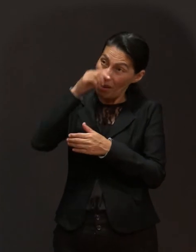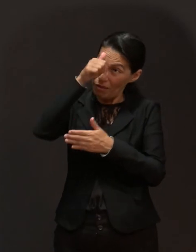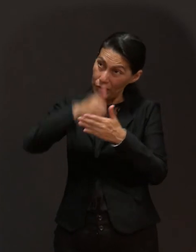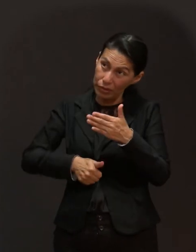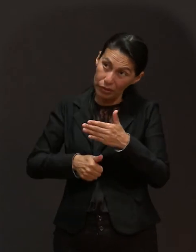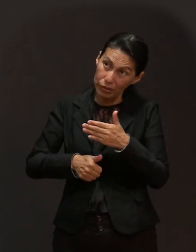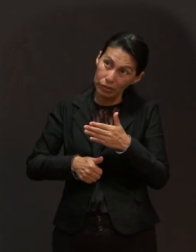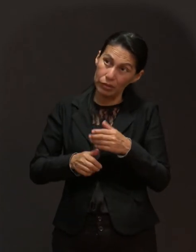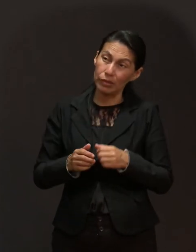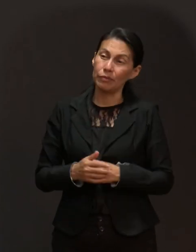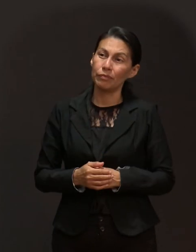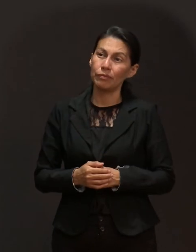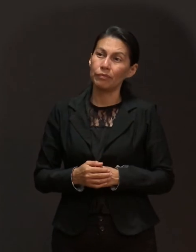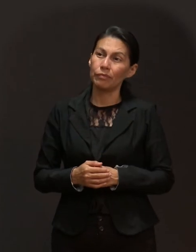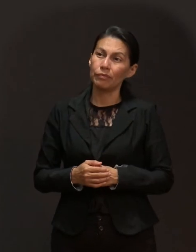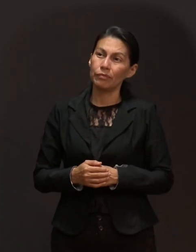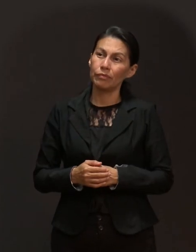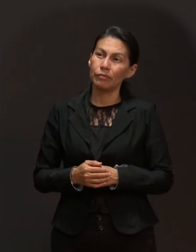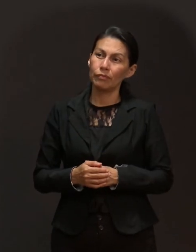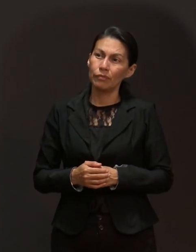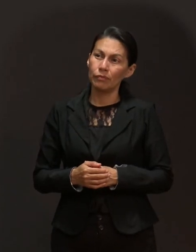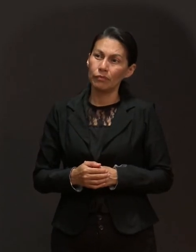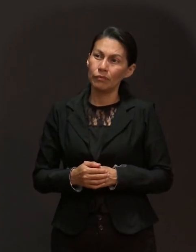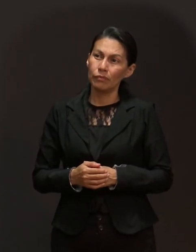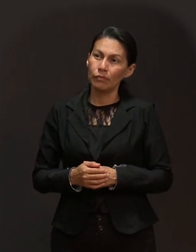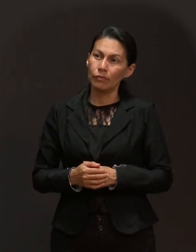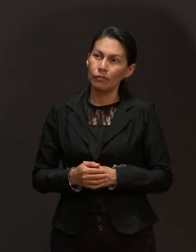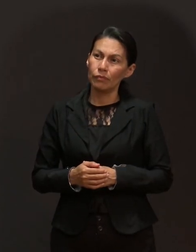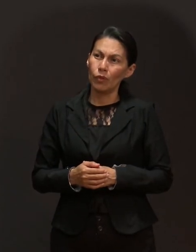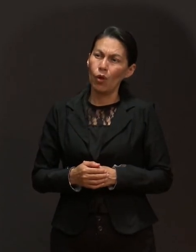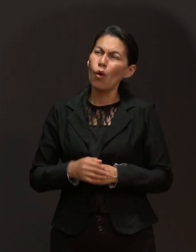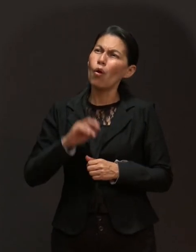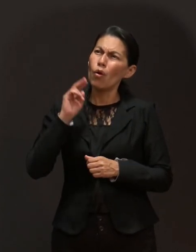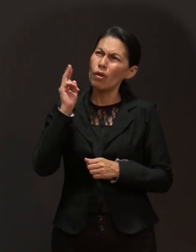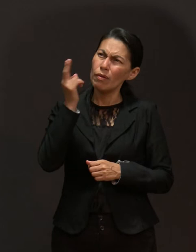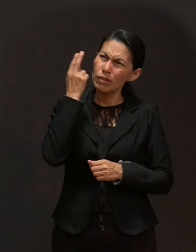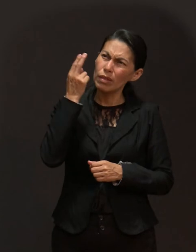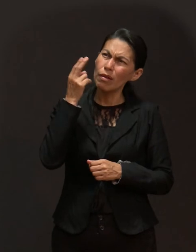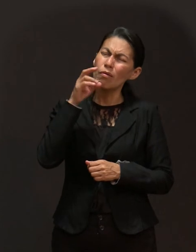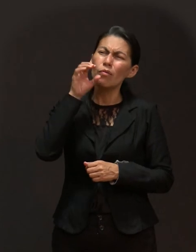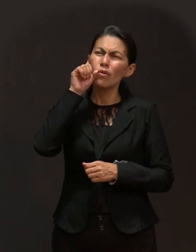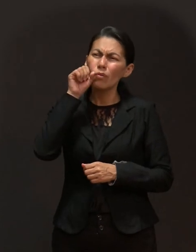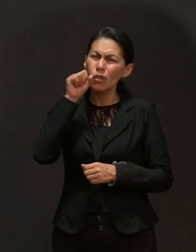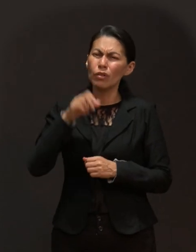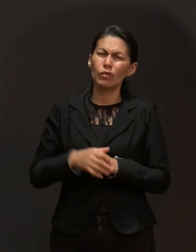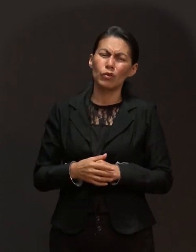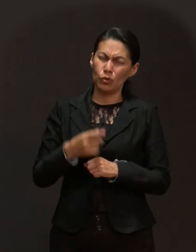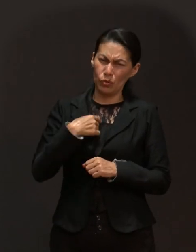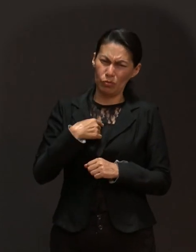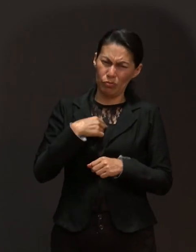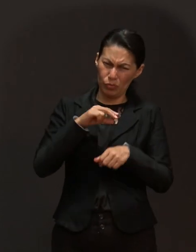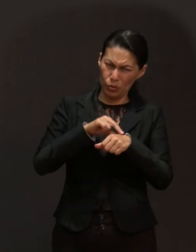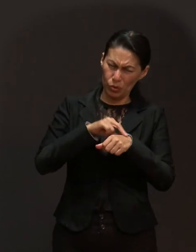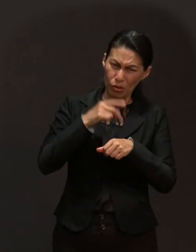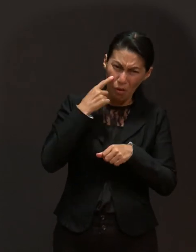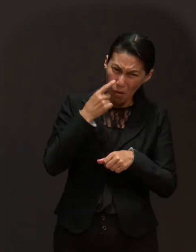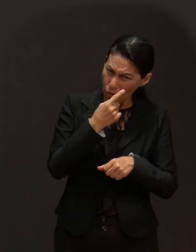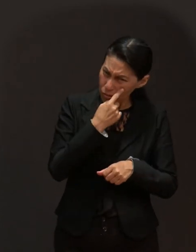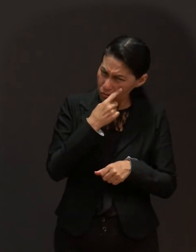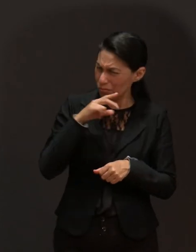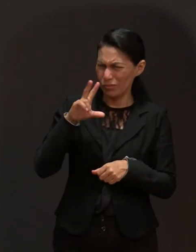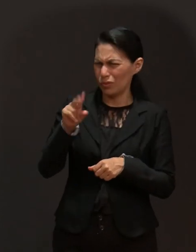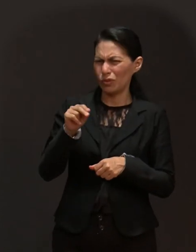que ser en una universidad adventista y ahí estaba me dijeron que era la universidad de Montemorelos tampoco yo quería hacer